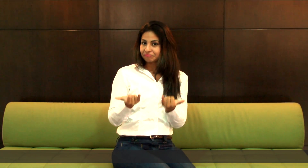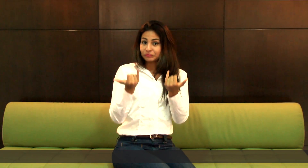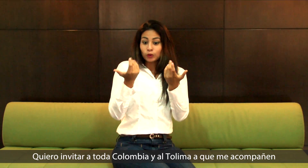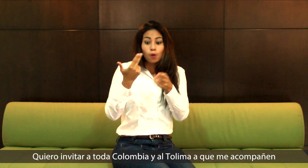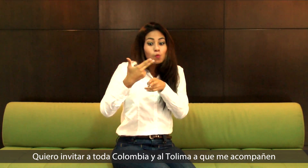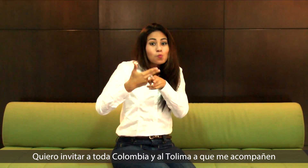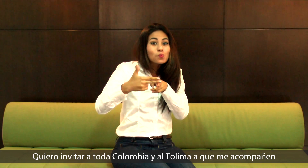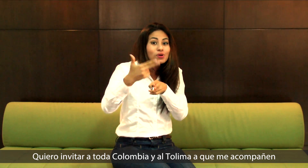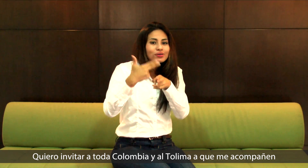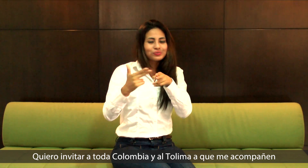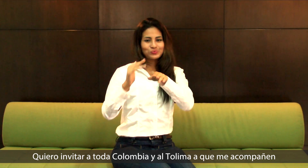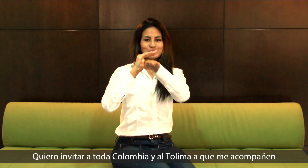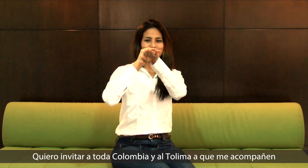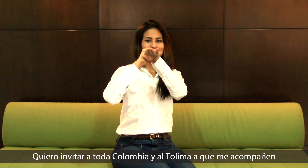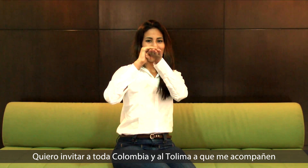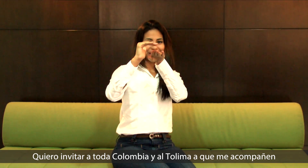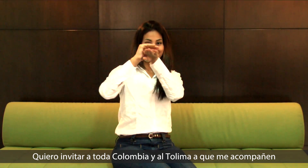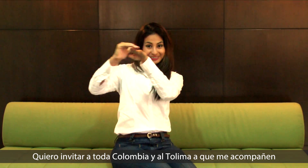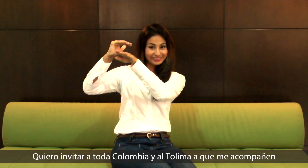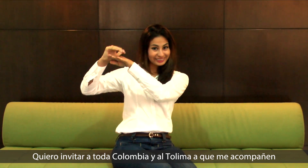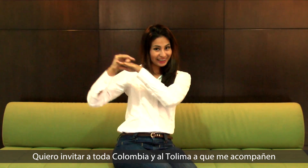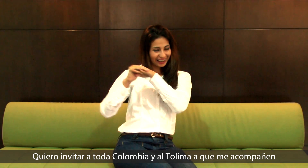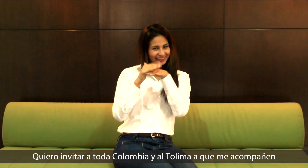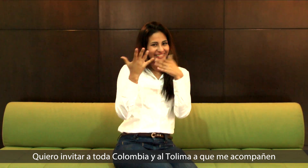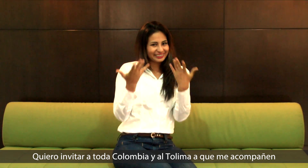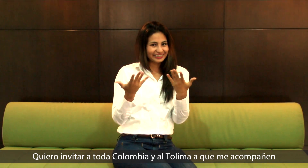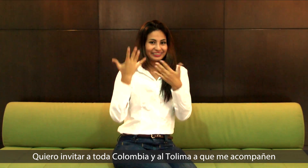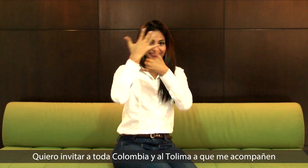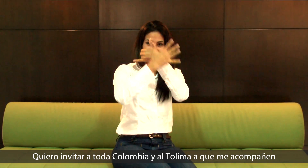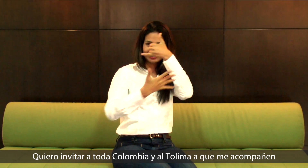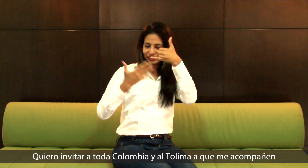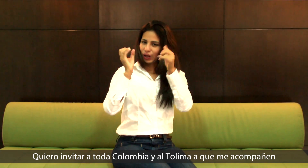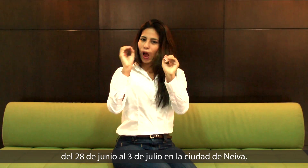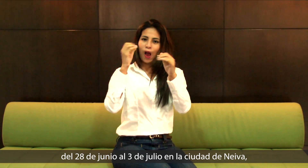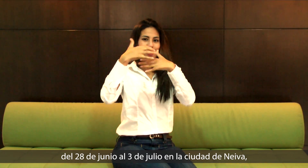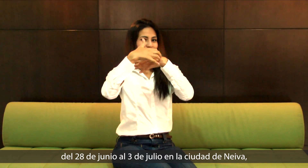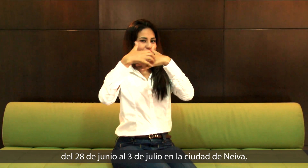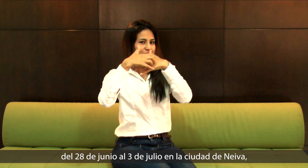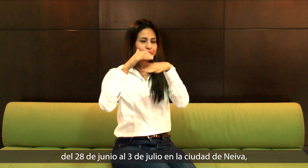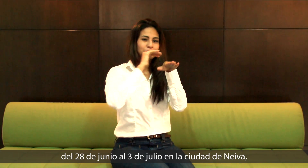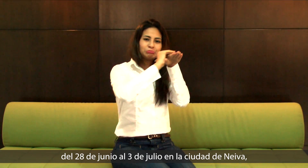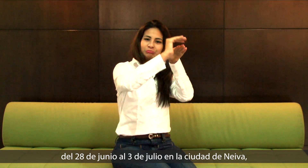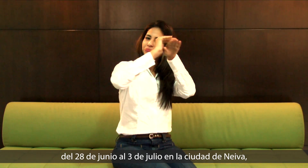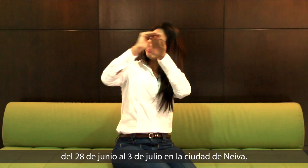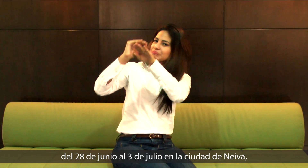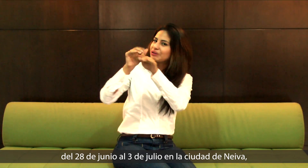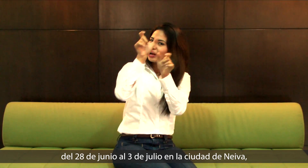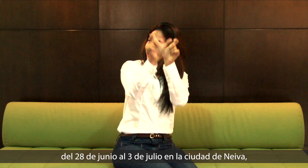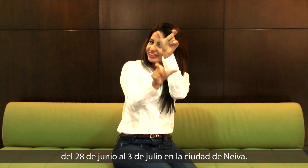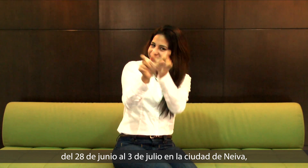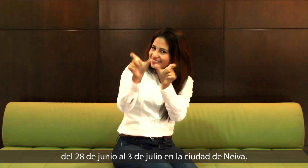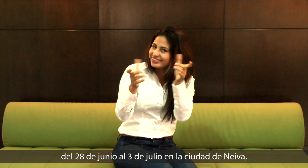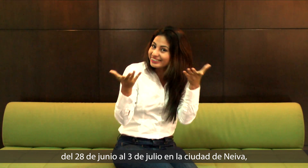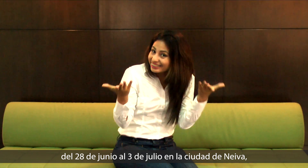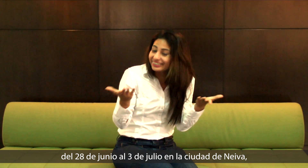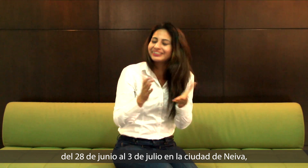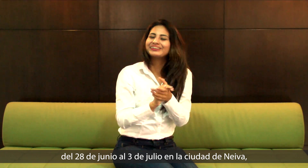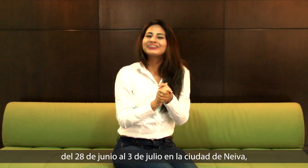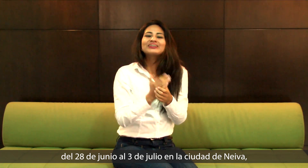Quiero invitar a toda Colombia y Alto Lima a que me acompañen del 28 de junio al 3 de julio en